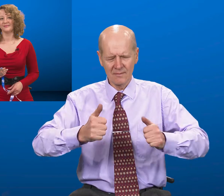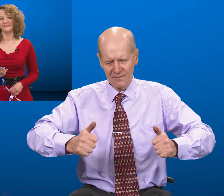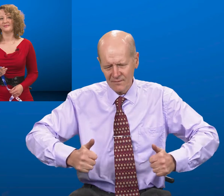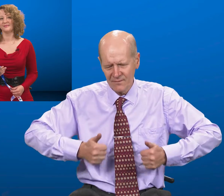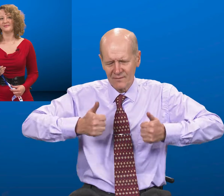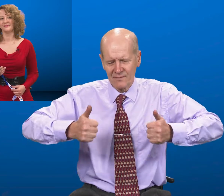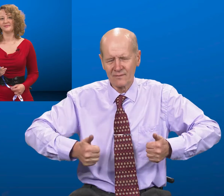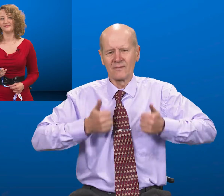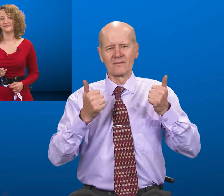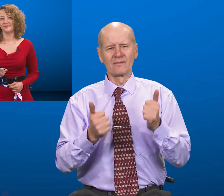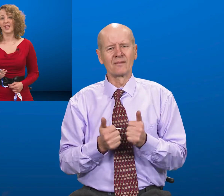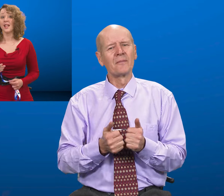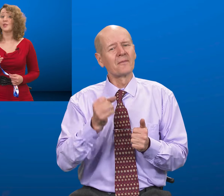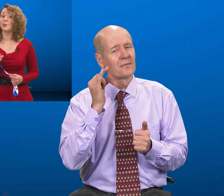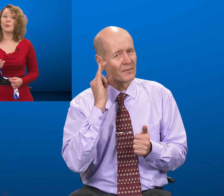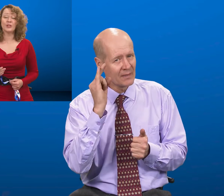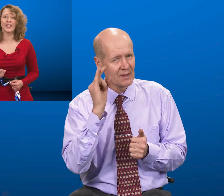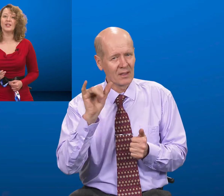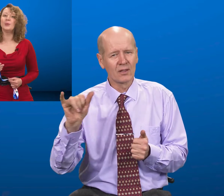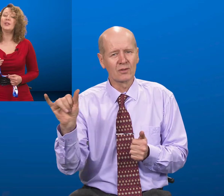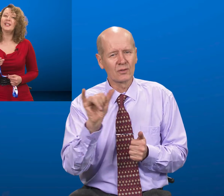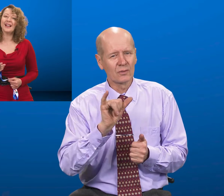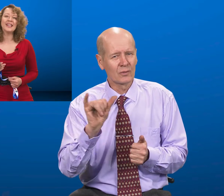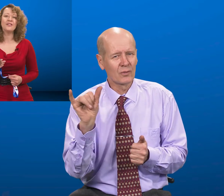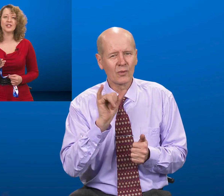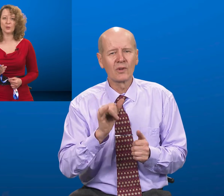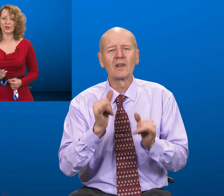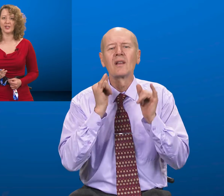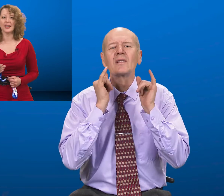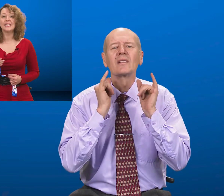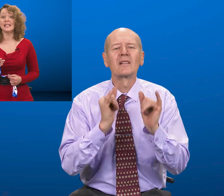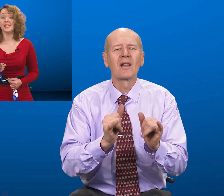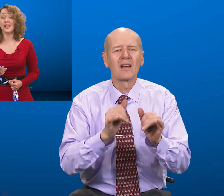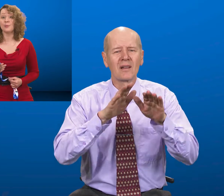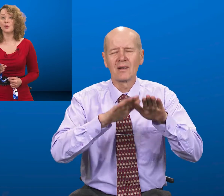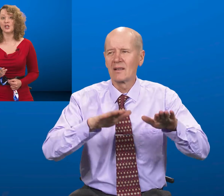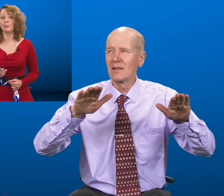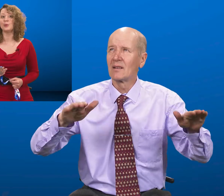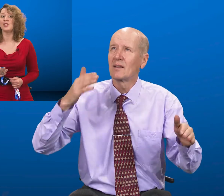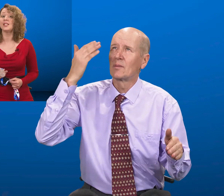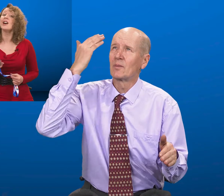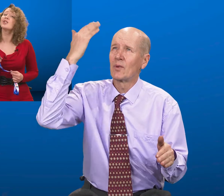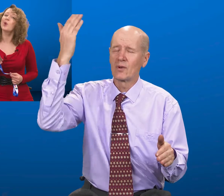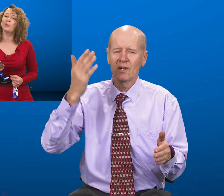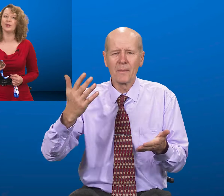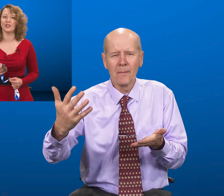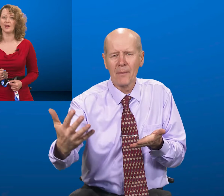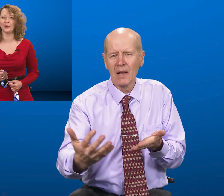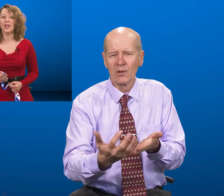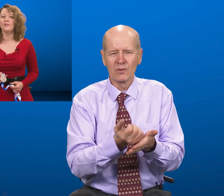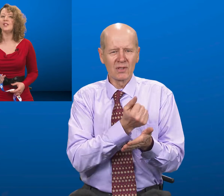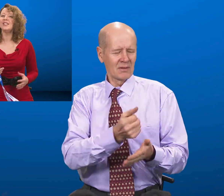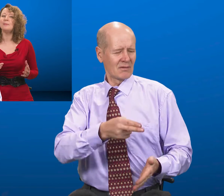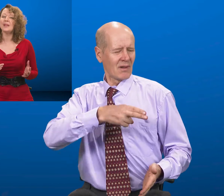бегите, чтобы получить. Суббота – это уникальная возможность для детей Божьих получить особую